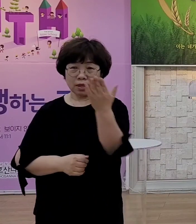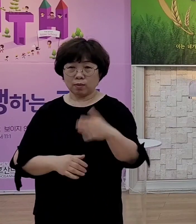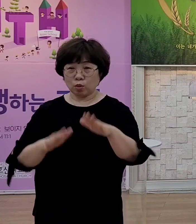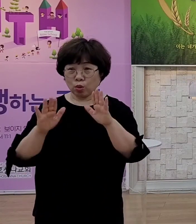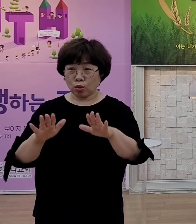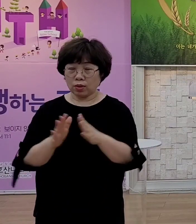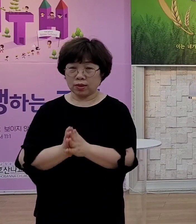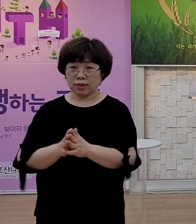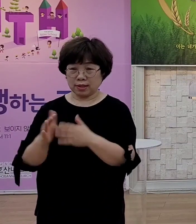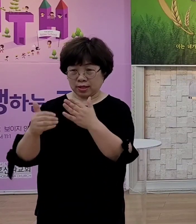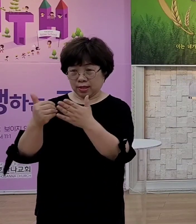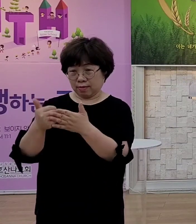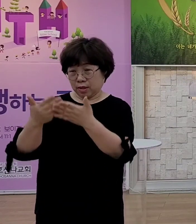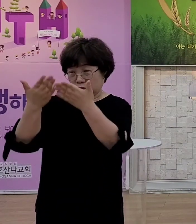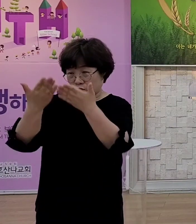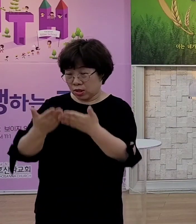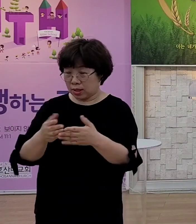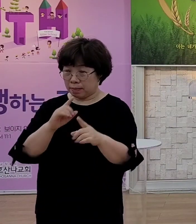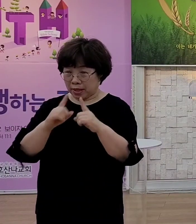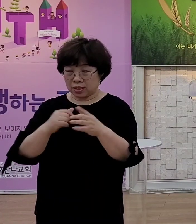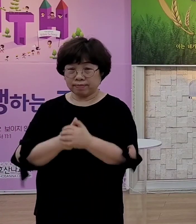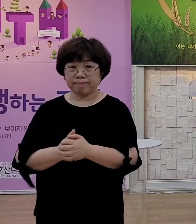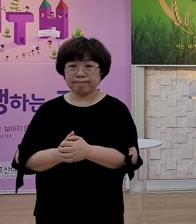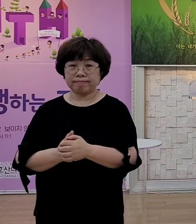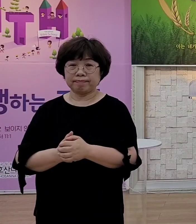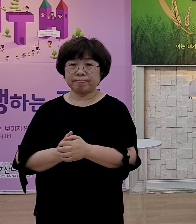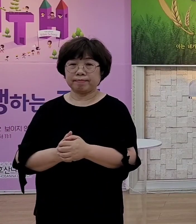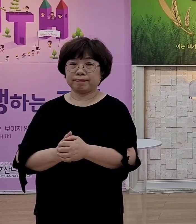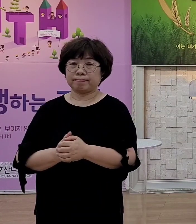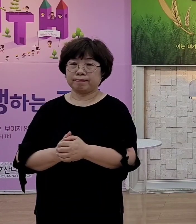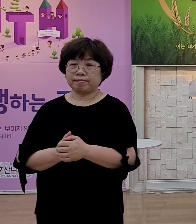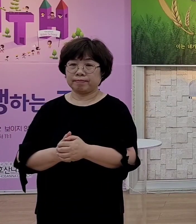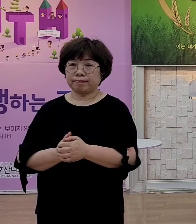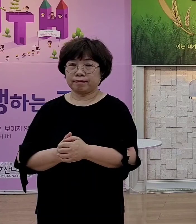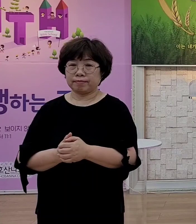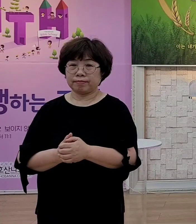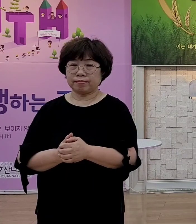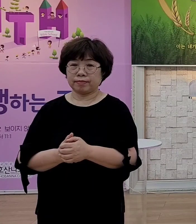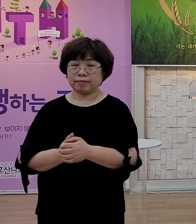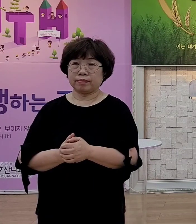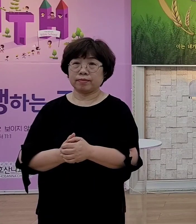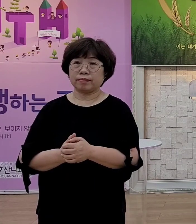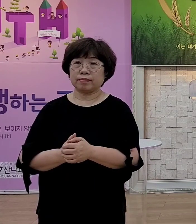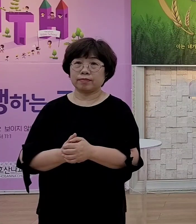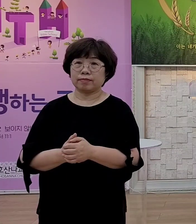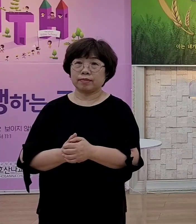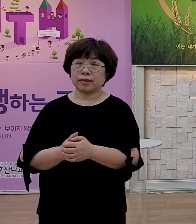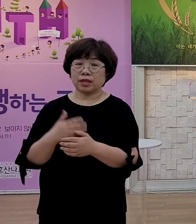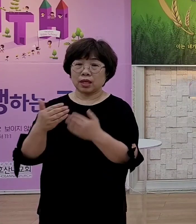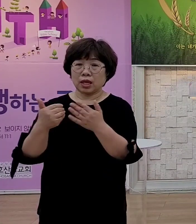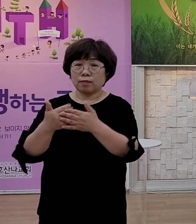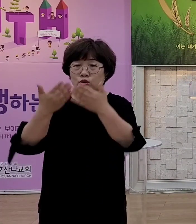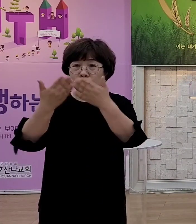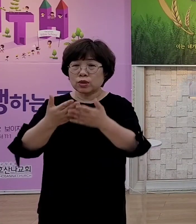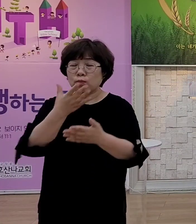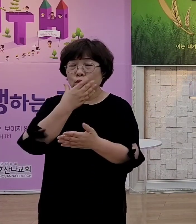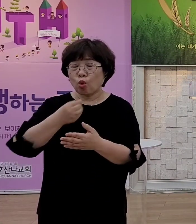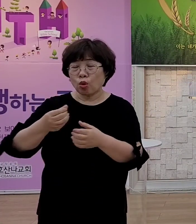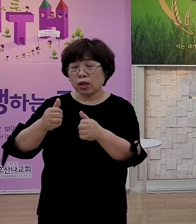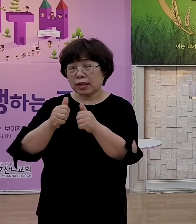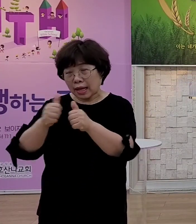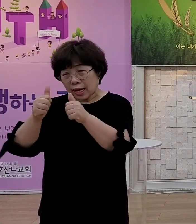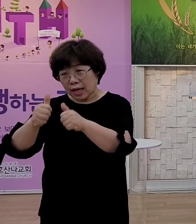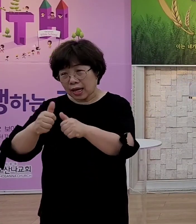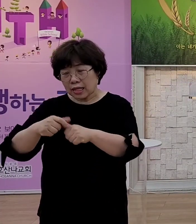오늘 하나님께서 오늘 우리에게 주신 말씀입니다. 이 분복을 따라 하나님께서 우리에게 주신 분복을 따라서 정말